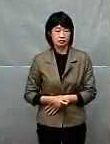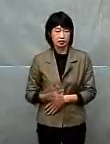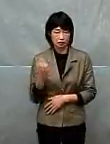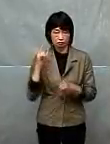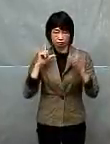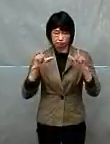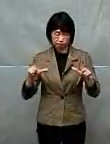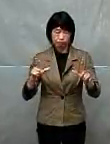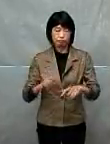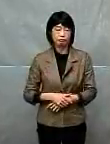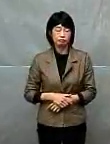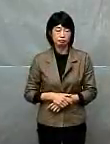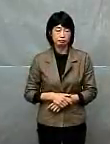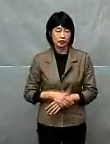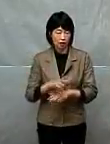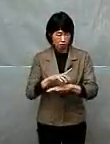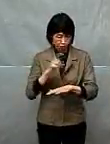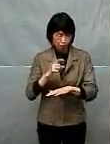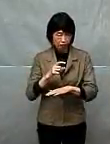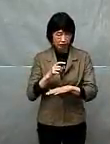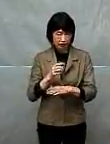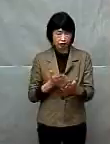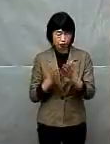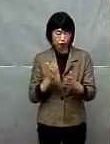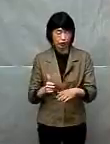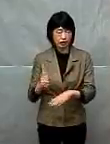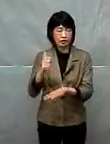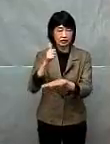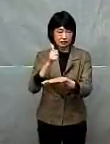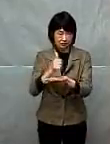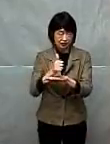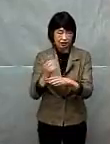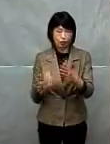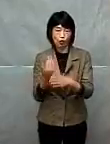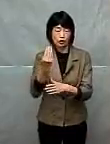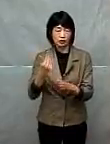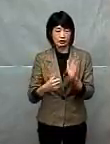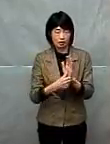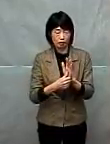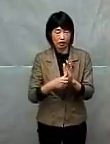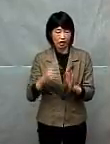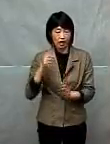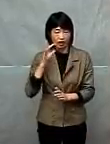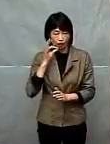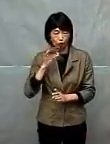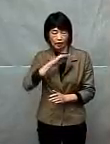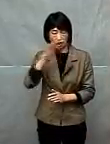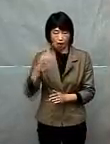ずもってその当選されました米山さんという方だったと思いますけれども、